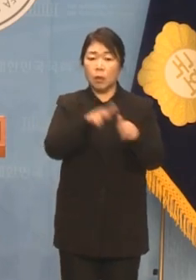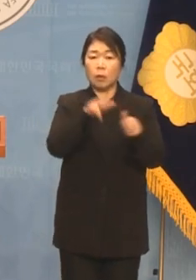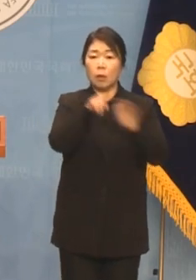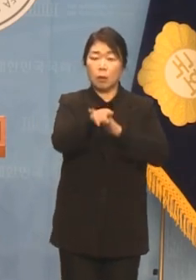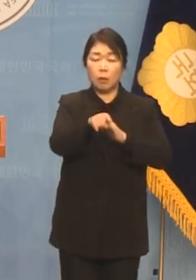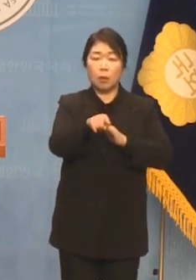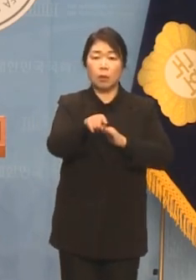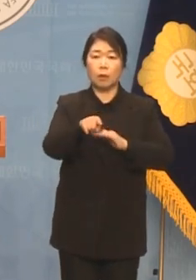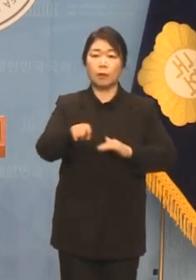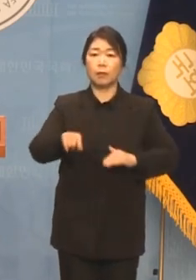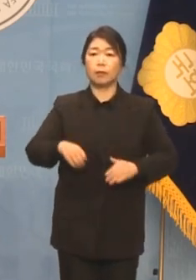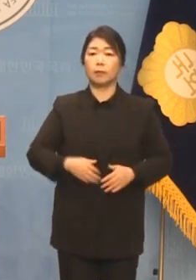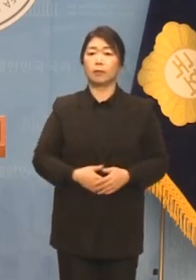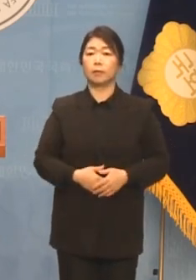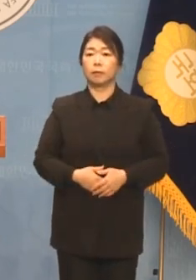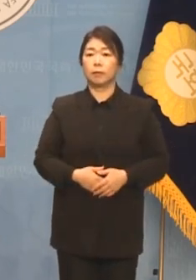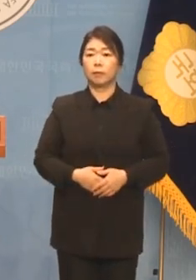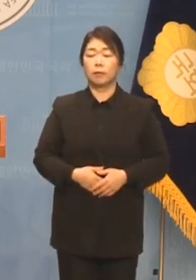살림하는